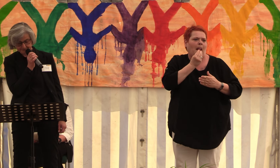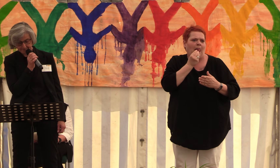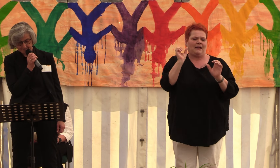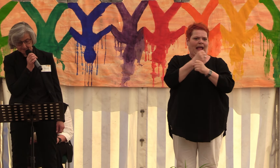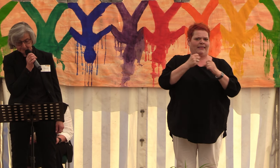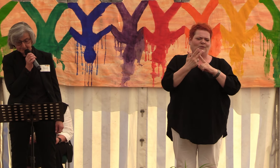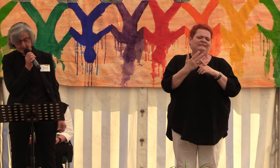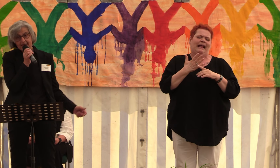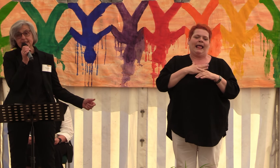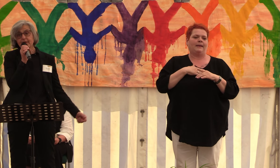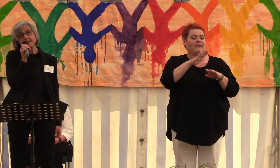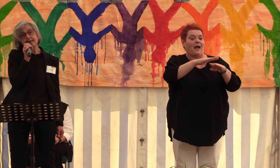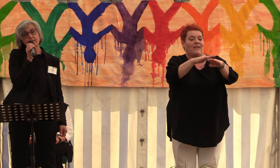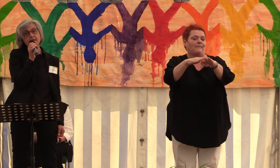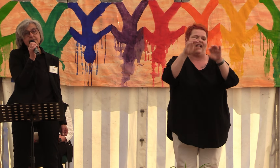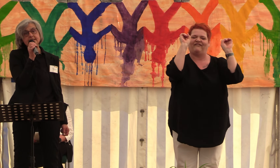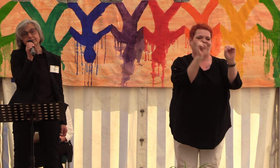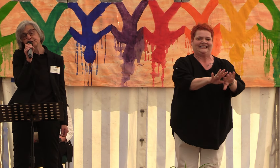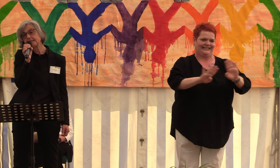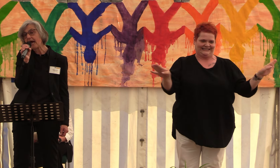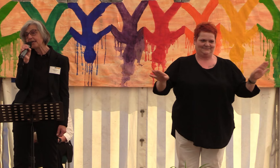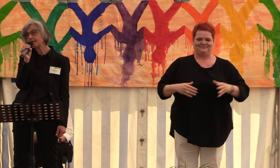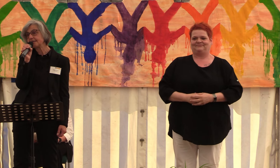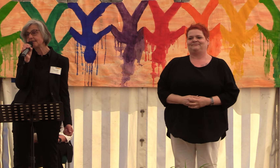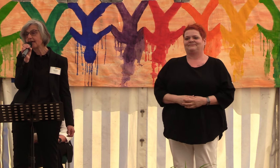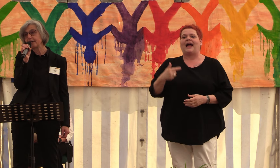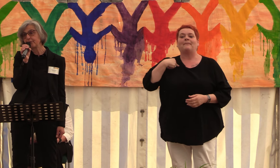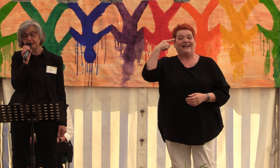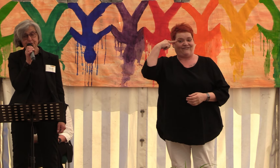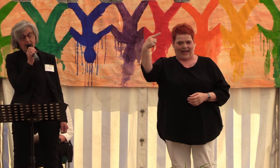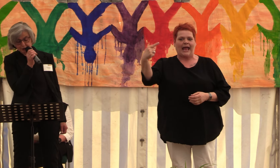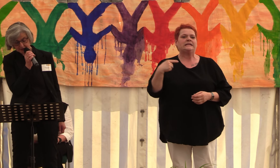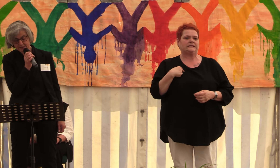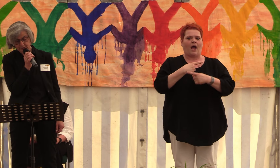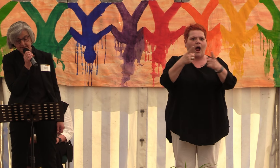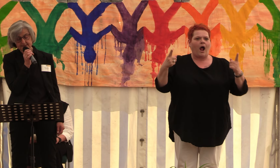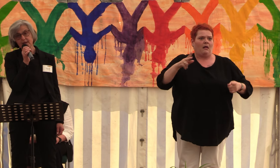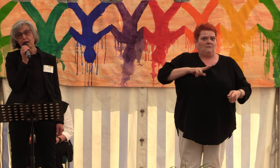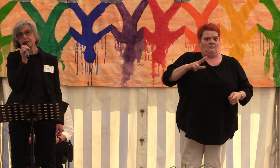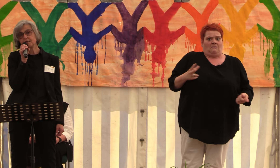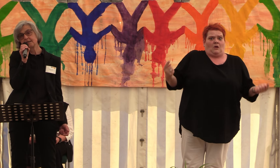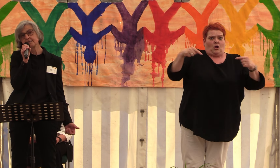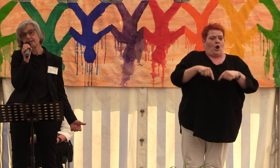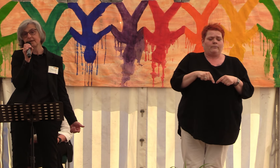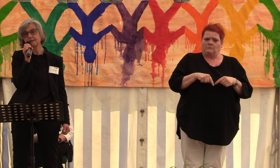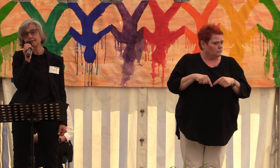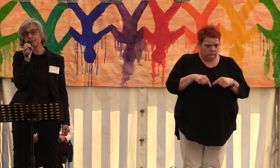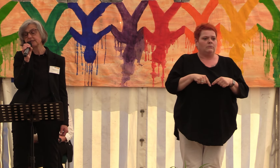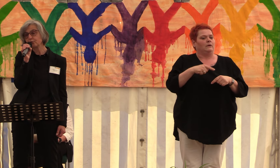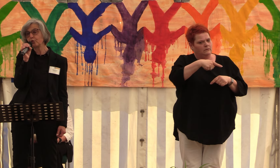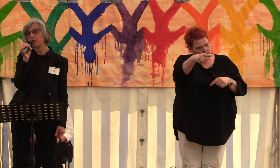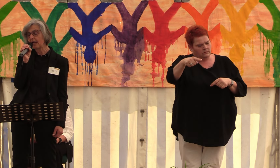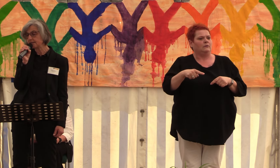genießen. Ich weiß aber, dass für Sie alle das hier keine Pflichtveranstaltung ist, sondern dass Sie